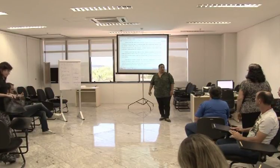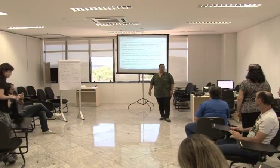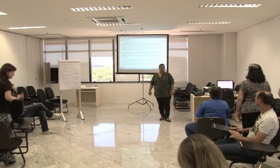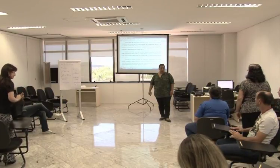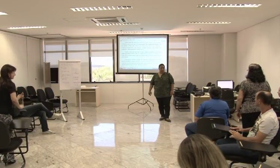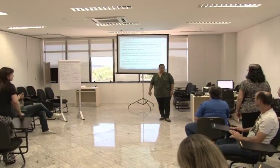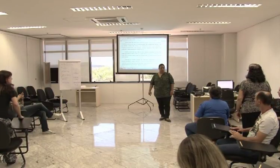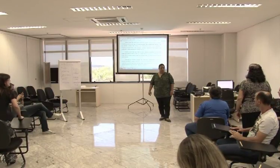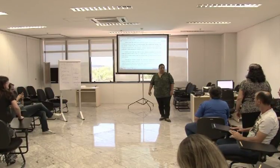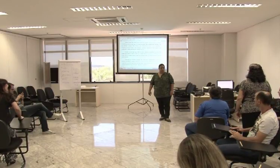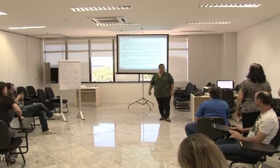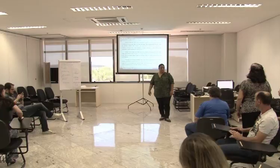tem? Claro que tem.